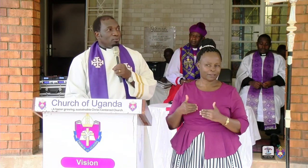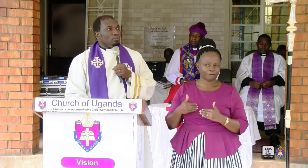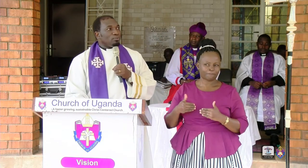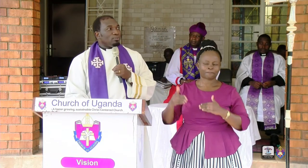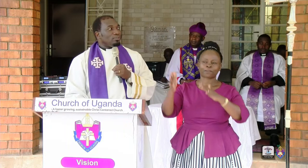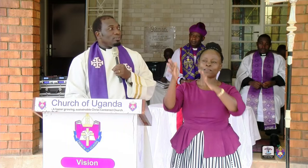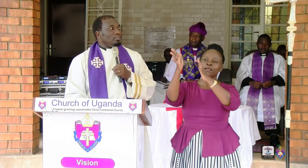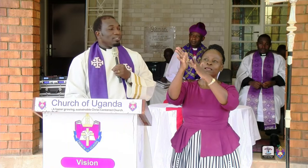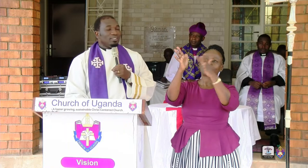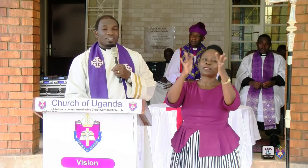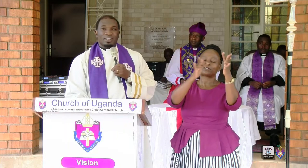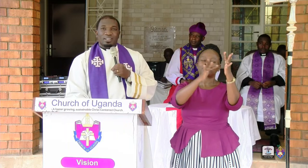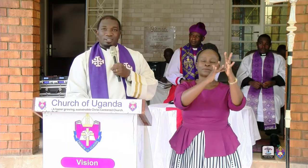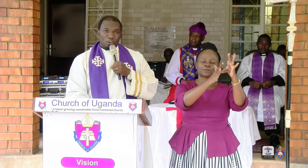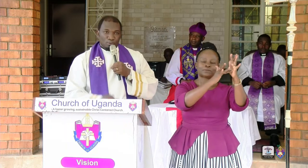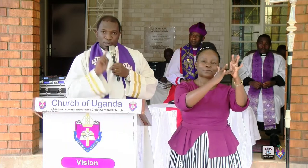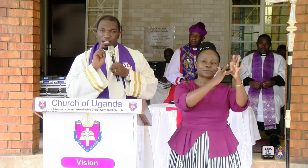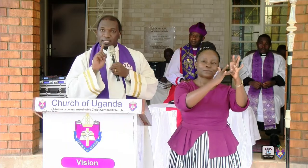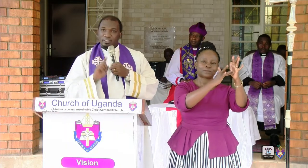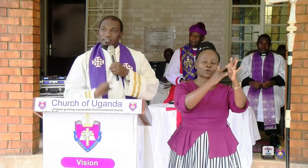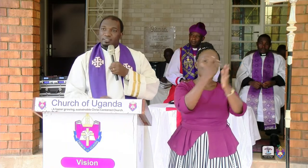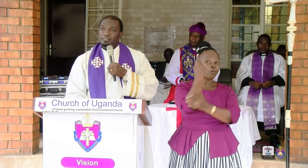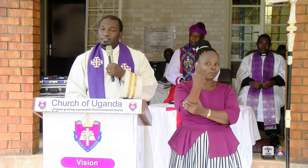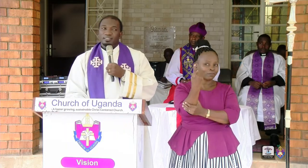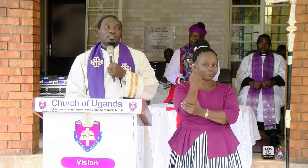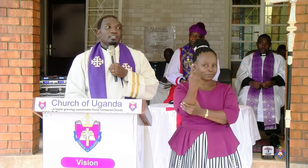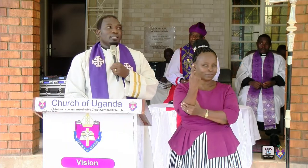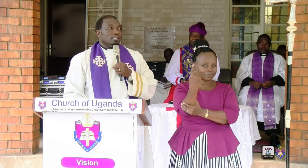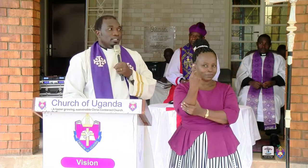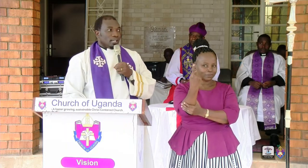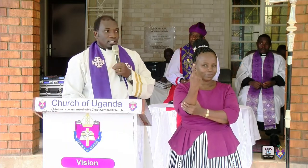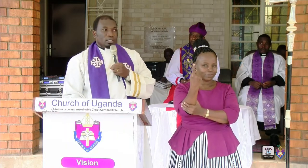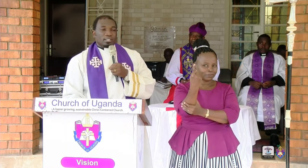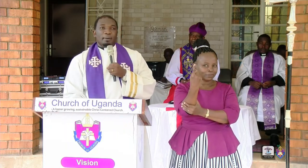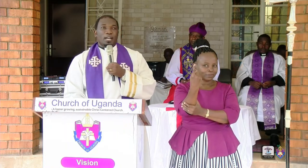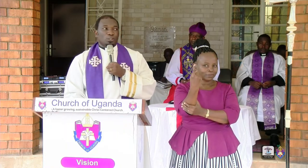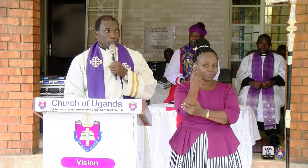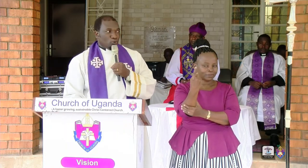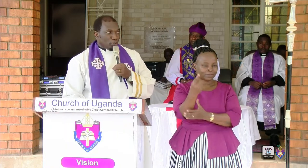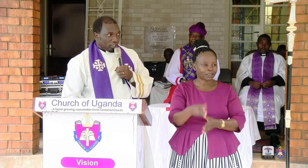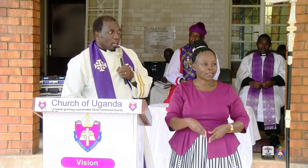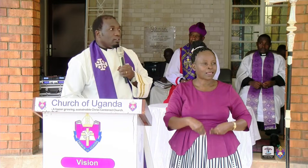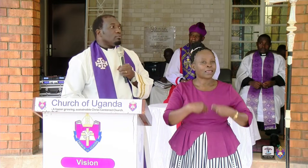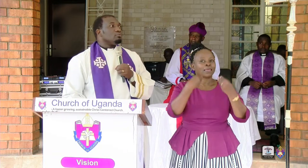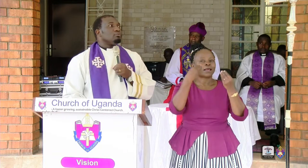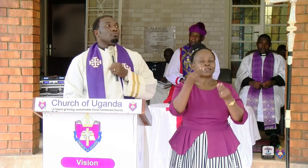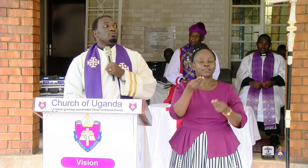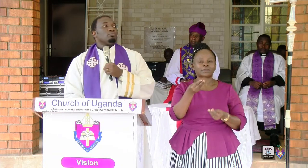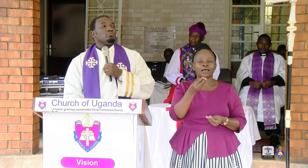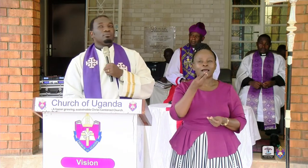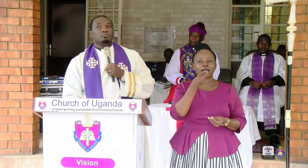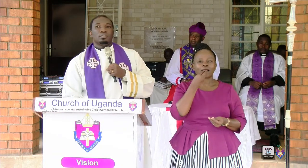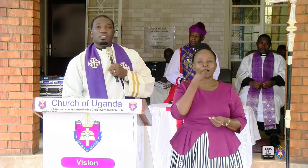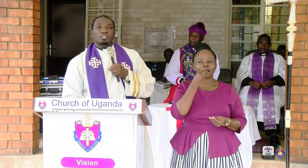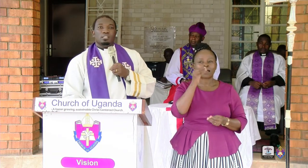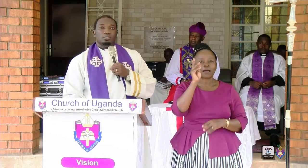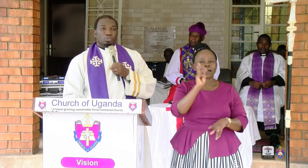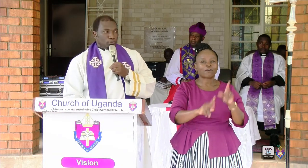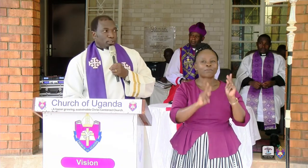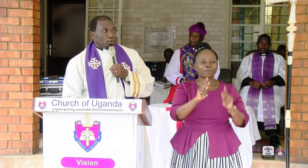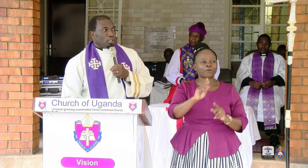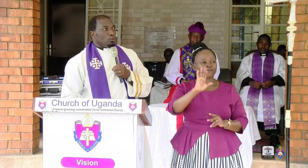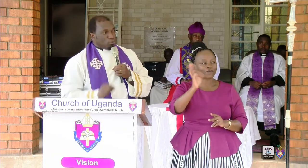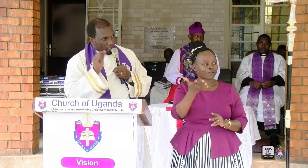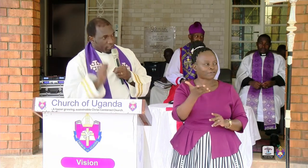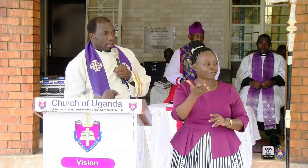Yesu omu bw'ati yaliisa abantu 15. Tuli